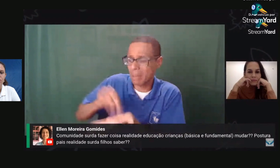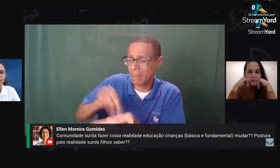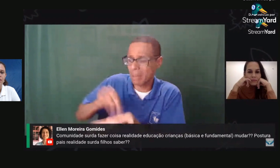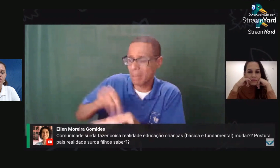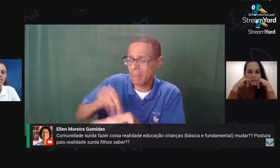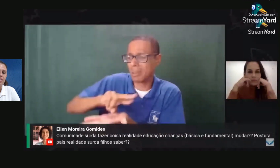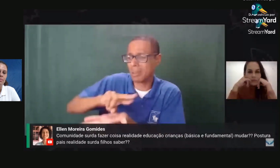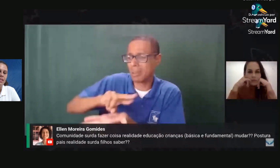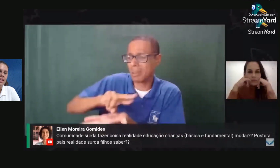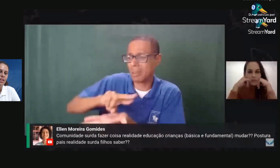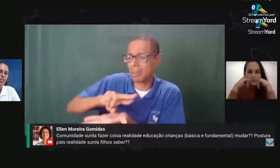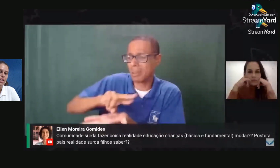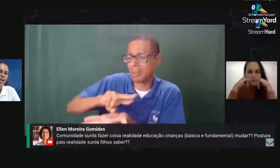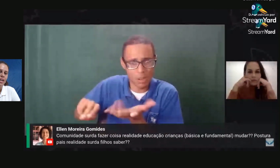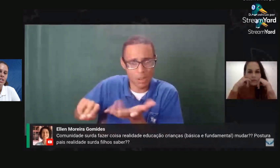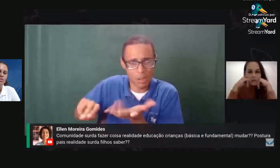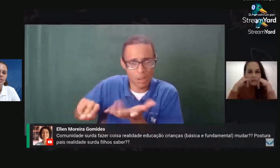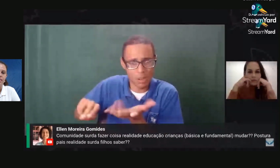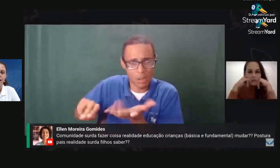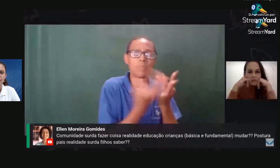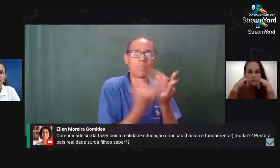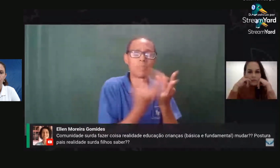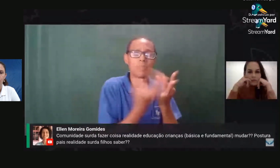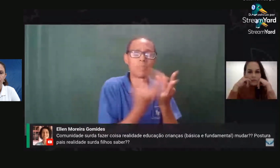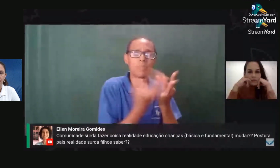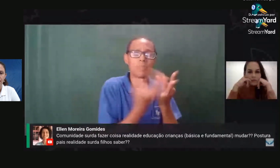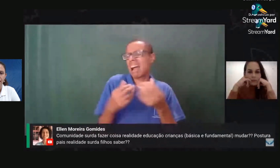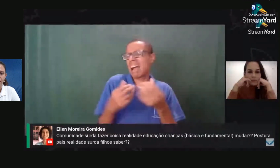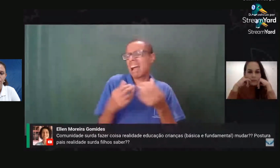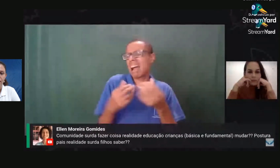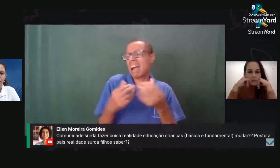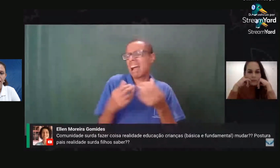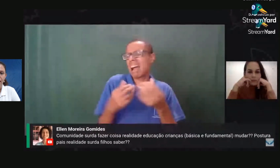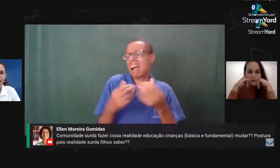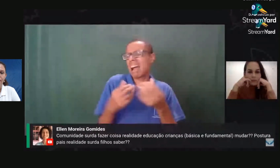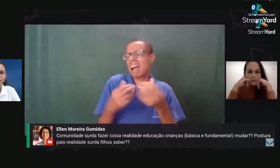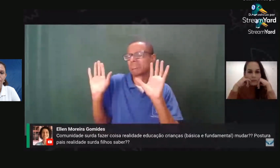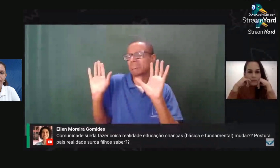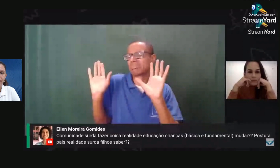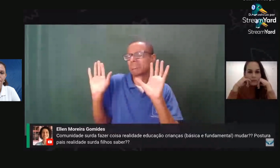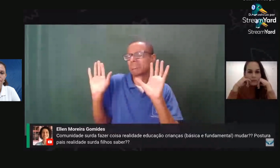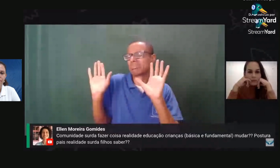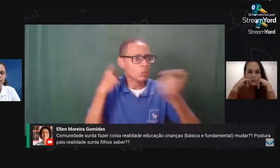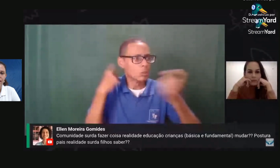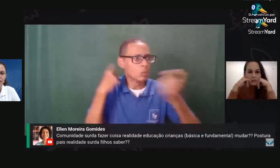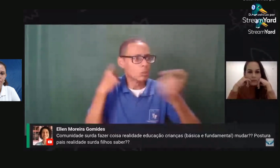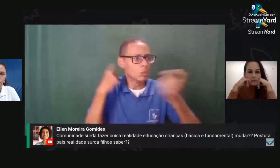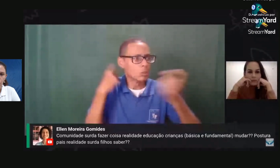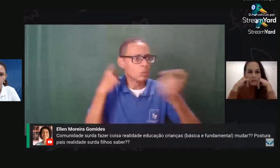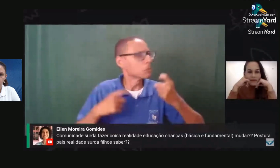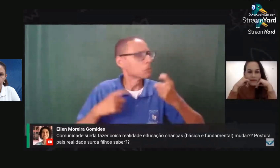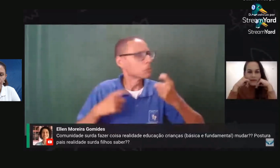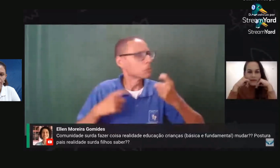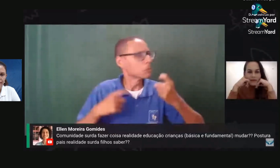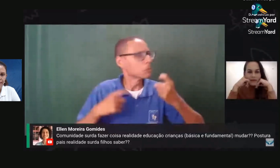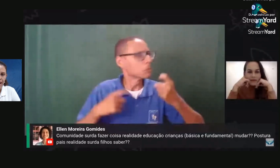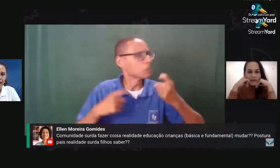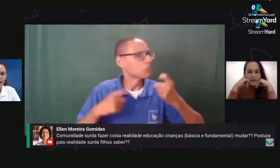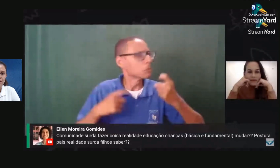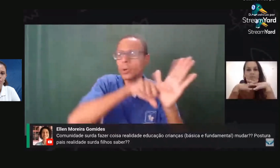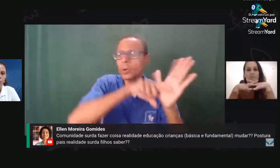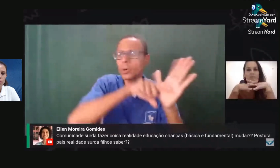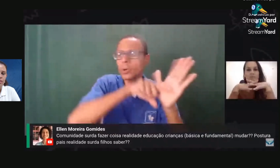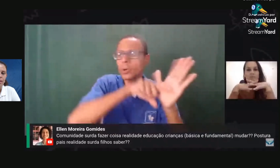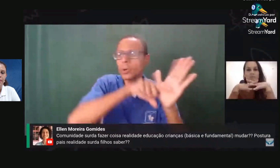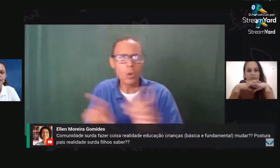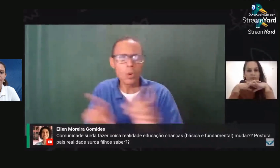as questões de acessibilidade dele, as diversidades que ele encontra ali dentro. A família se preocupa, vai